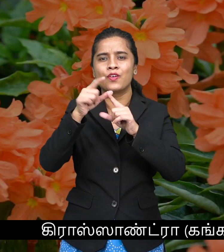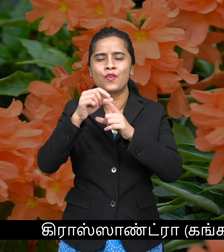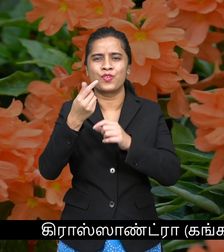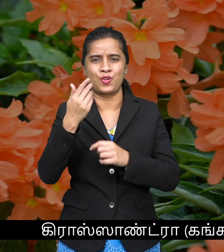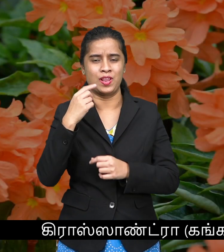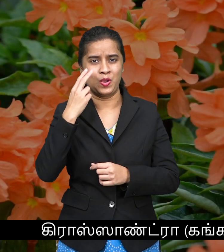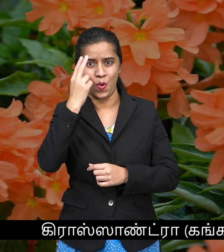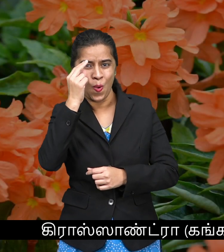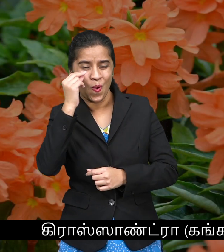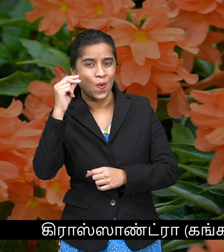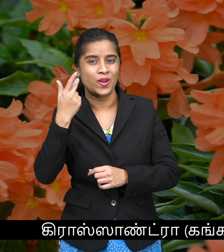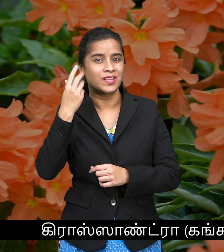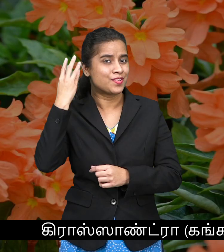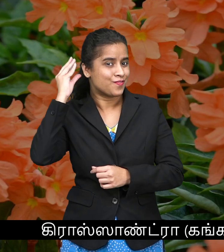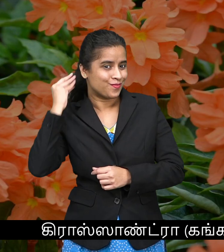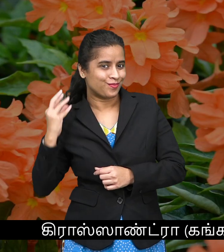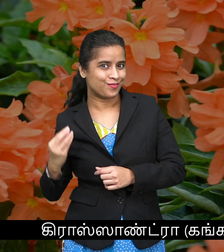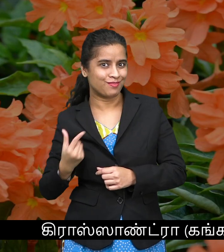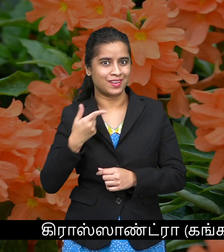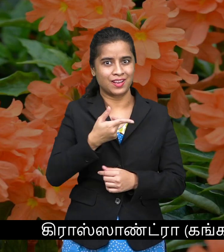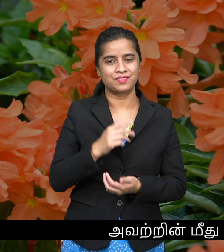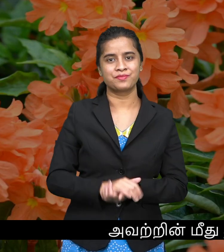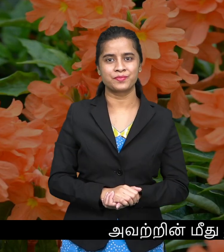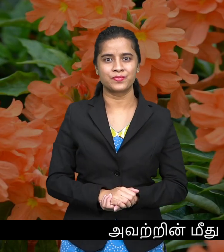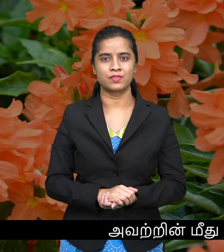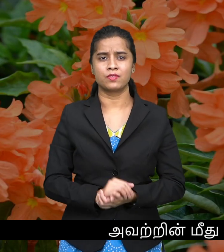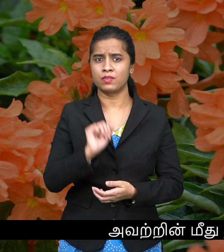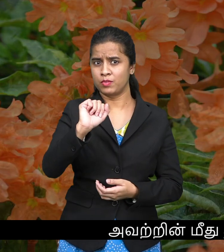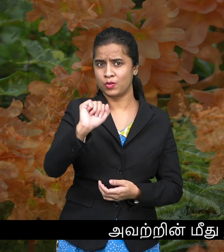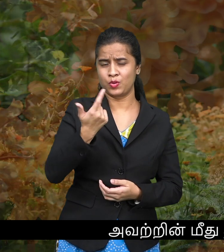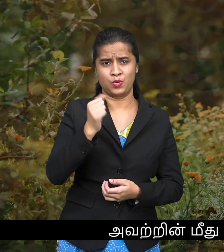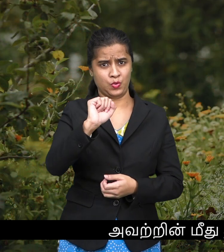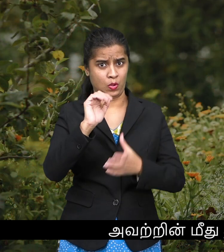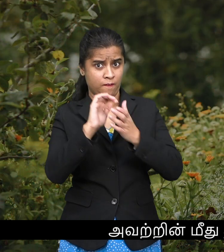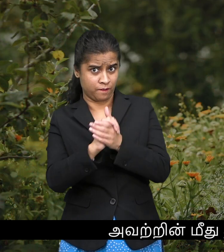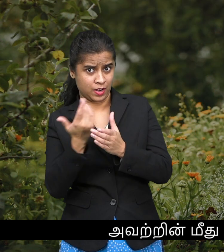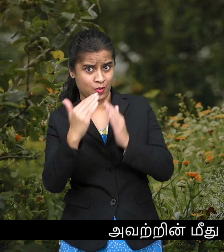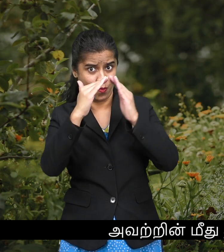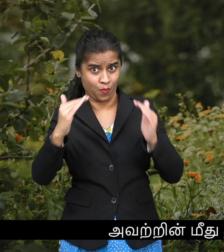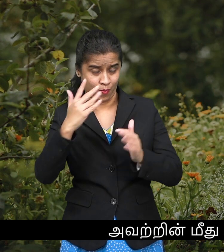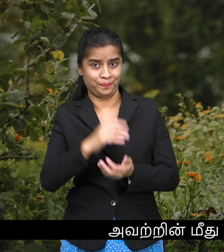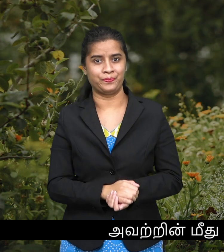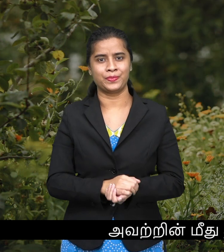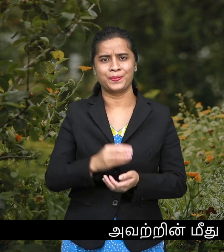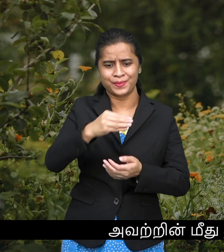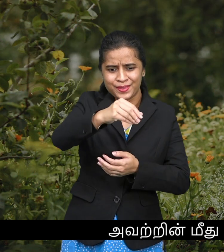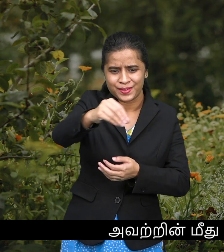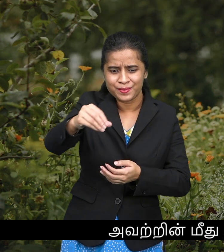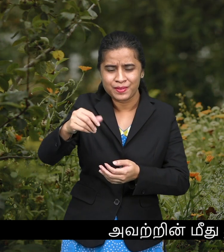அதாவது கங்காம்பரம் பழங்களை சேகரித்து அவற்றின் மீது தண்ணீர் தெளிக்கவும்.